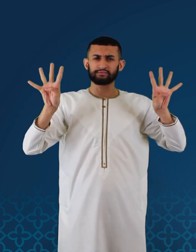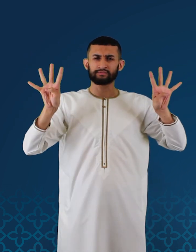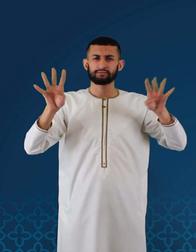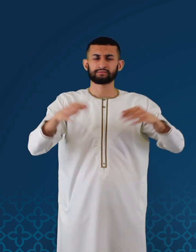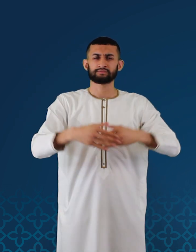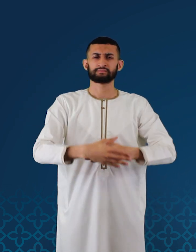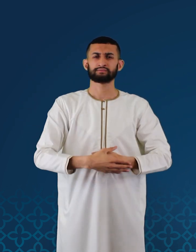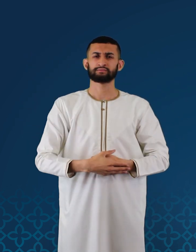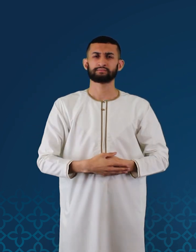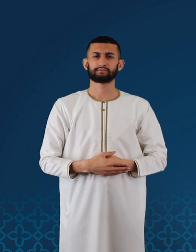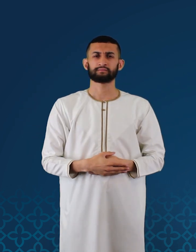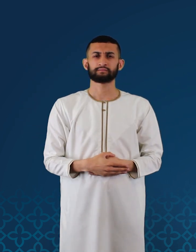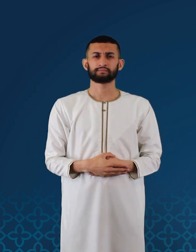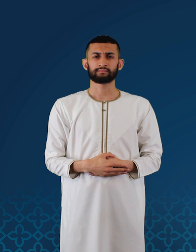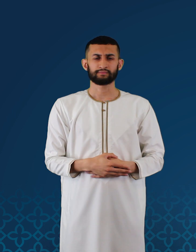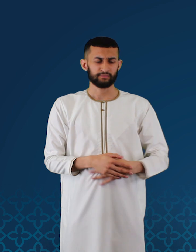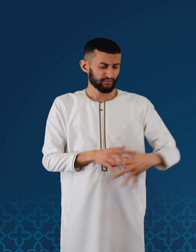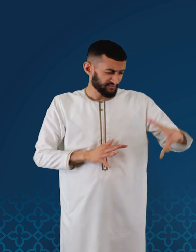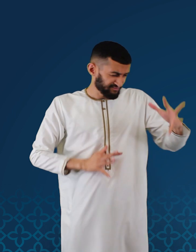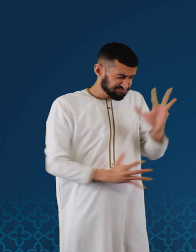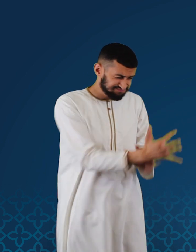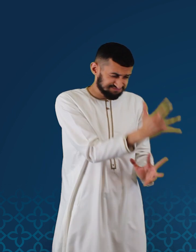صفا وجيء